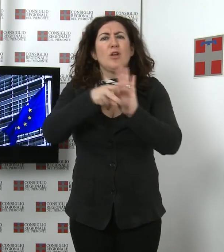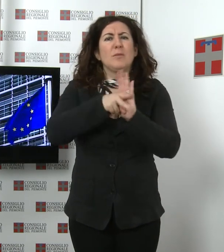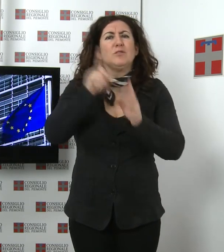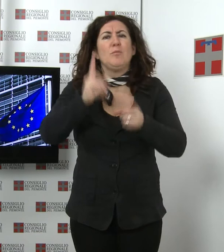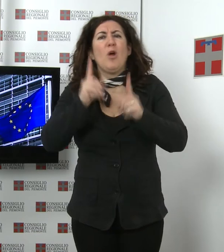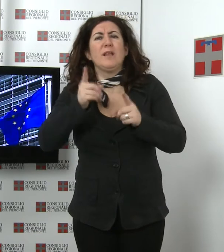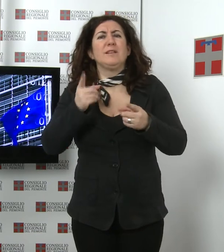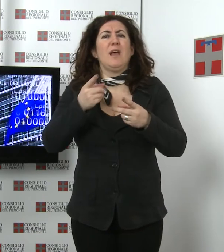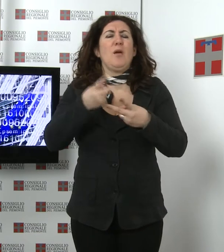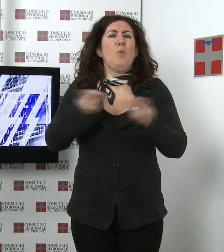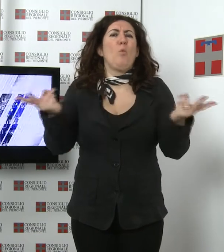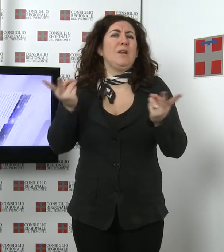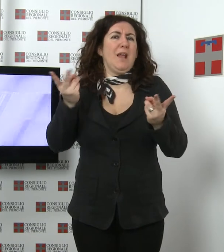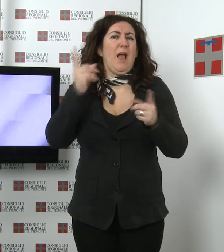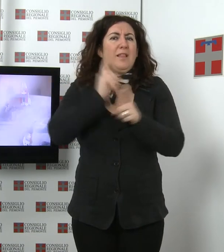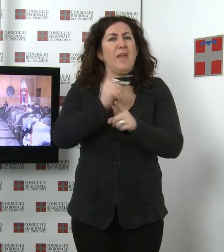politiche pubbliche.